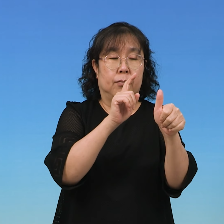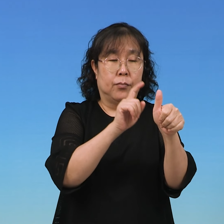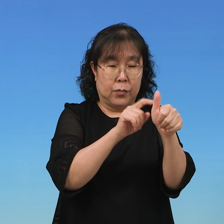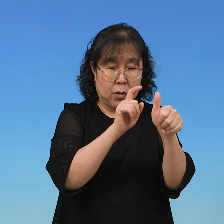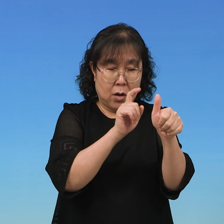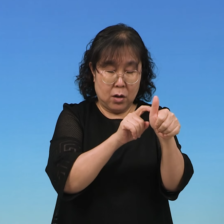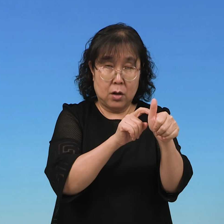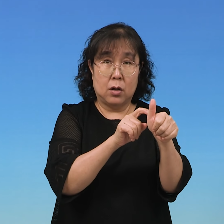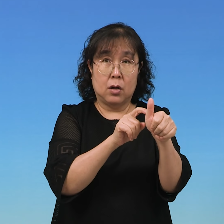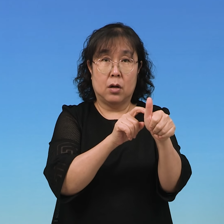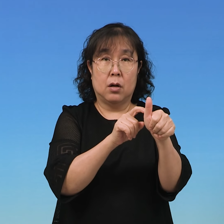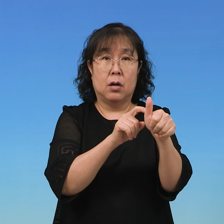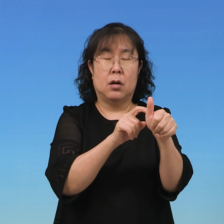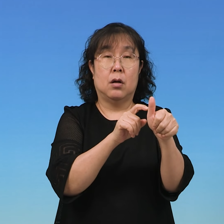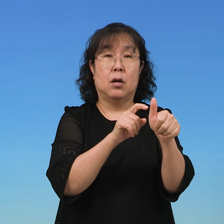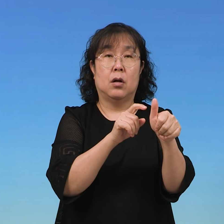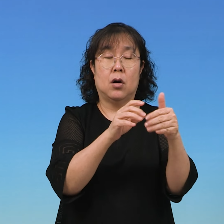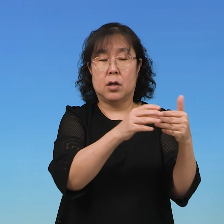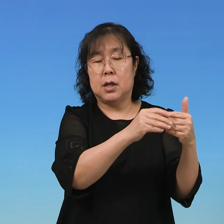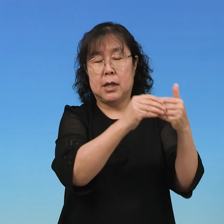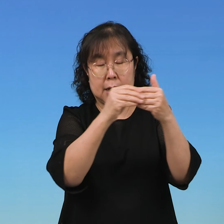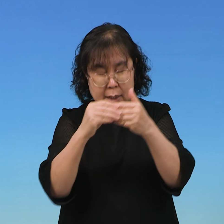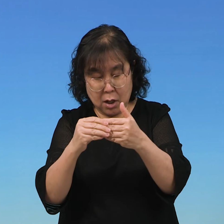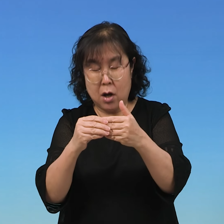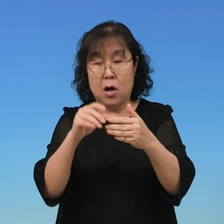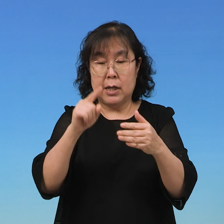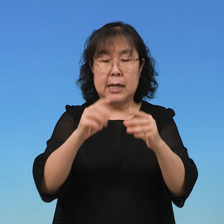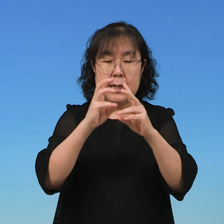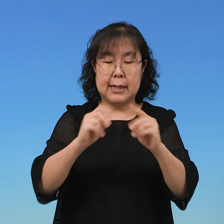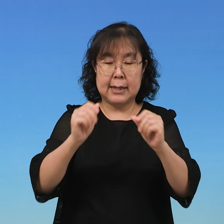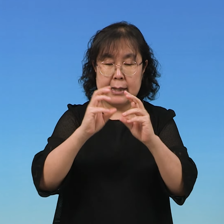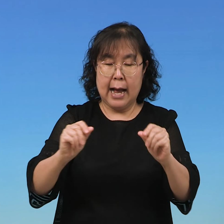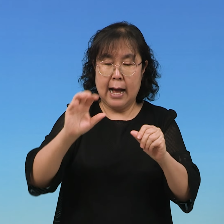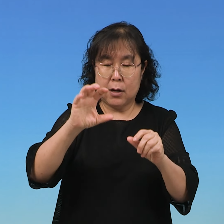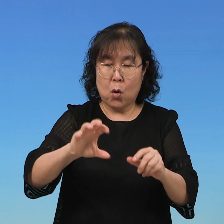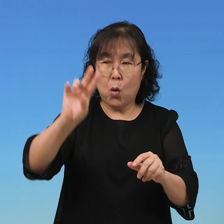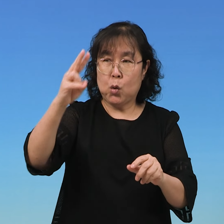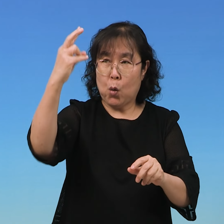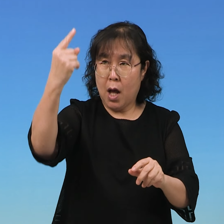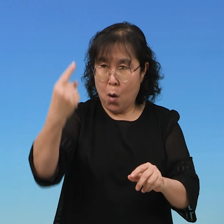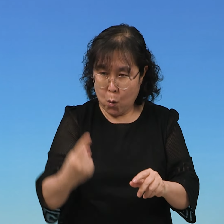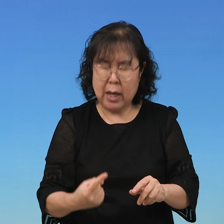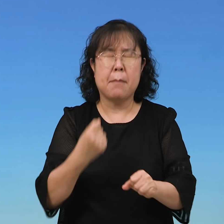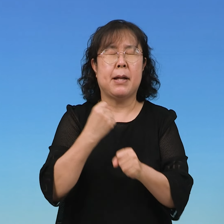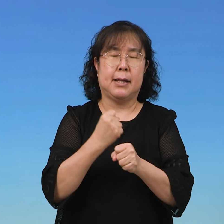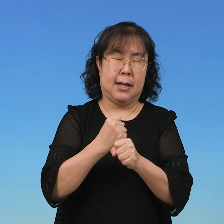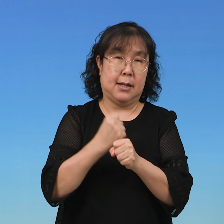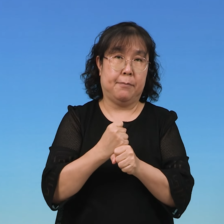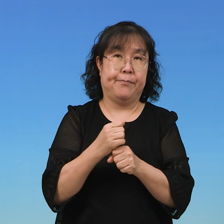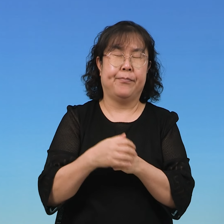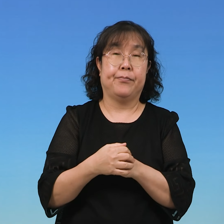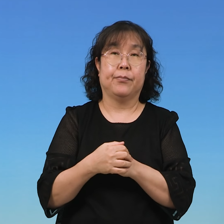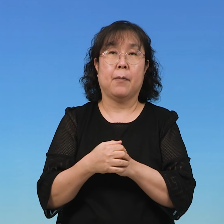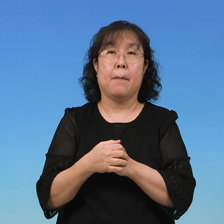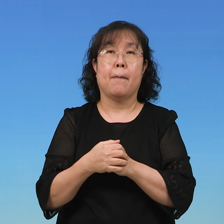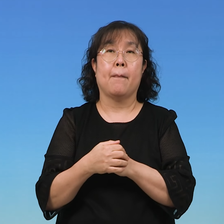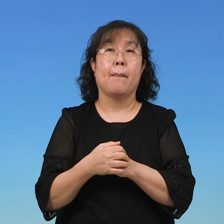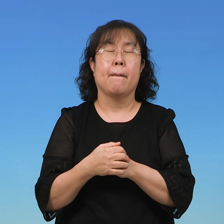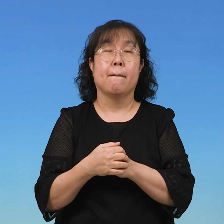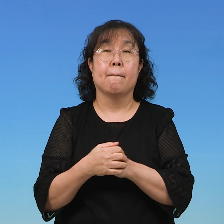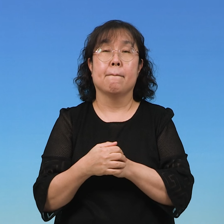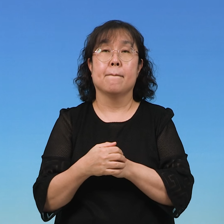내가 너와 함께 있어 내가 어디로 가든지 너를 지키며 그 다음에 너를 이끌어 이 땅으로 돌아오게 할지라.